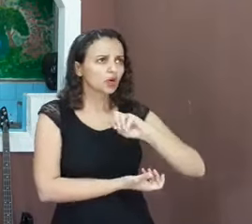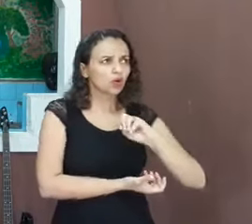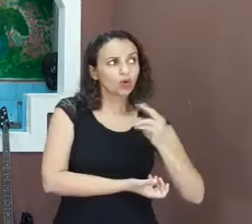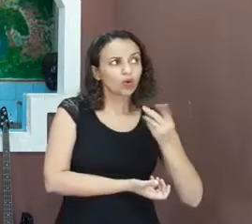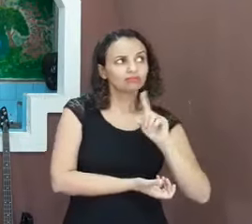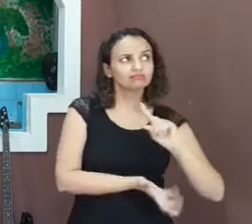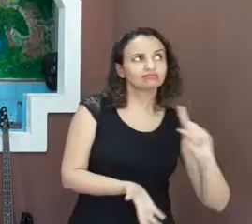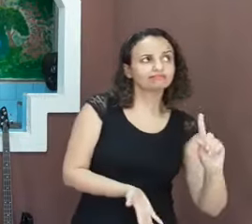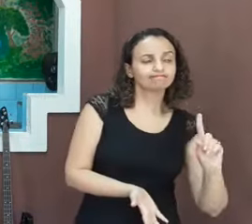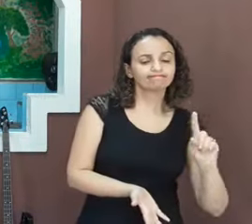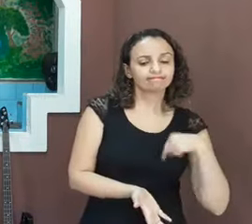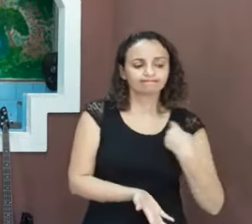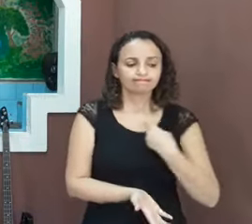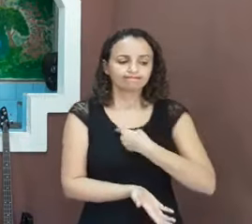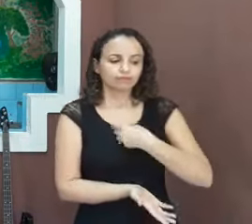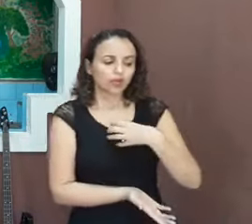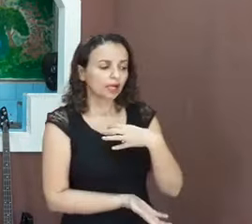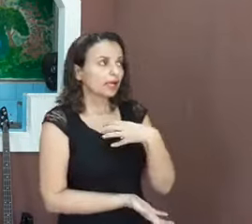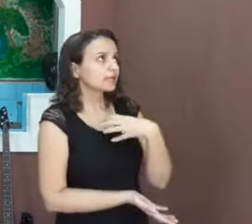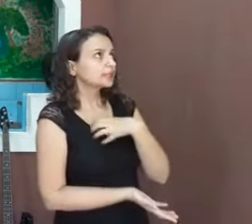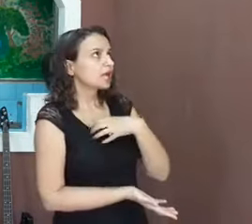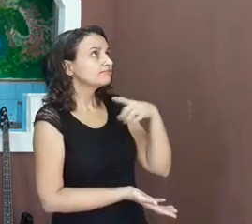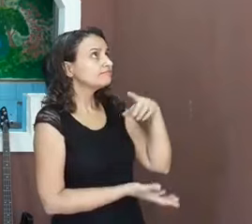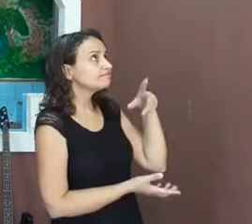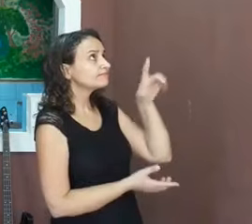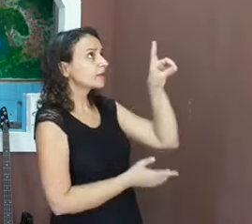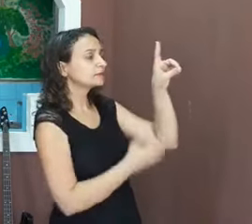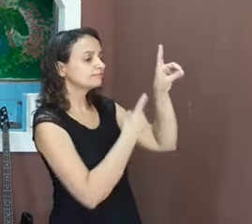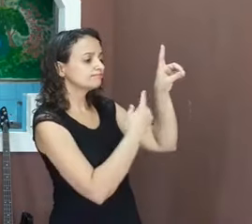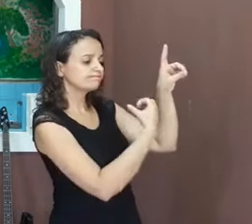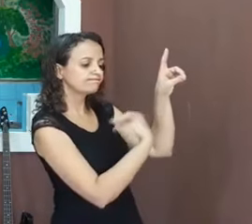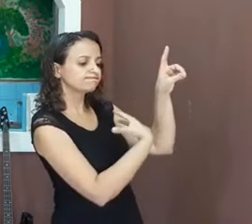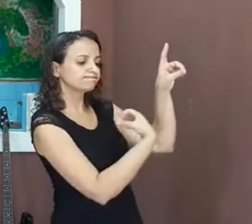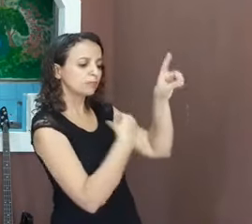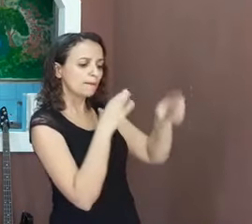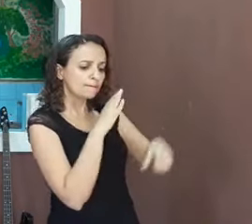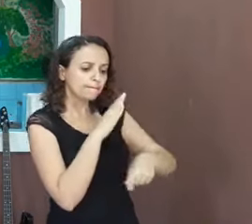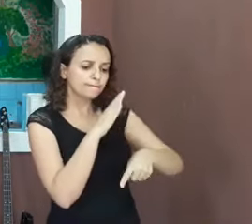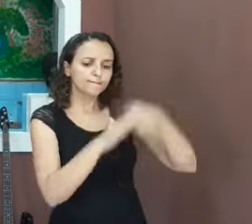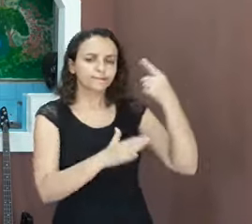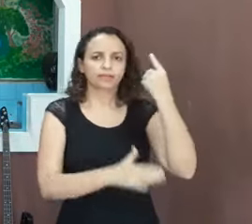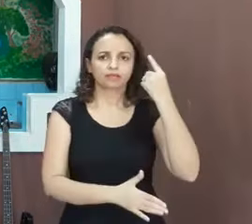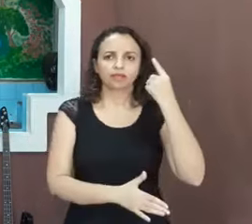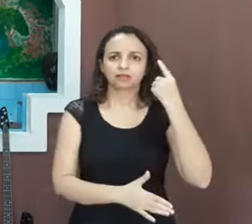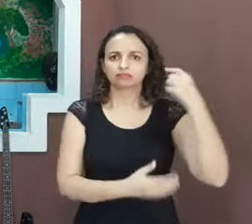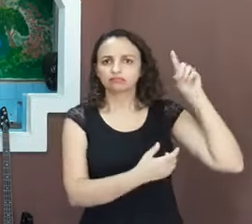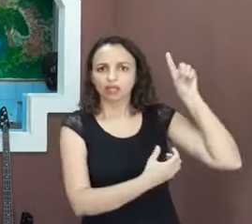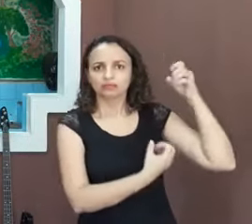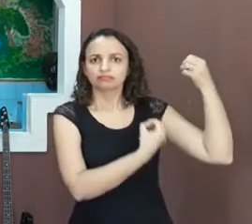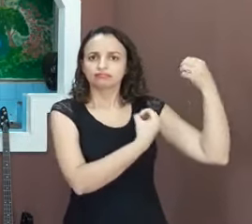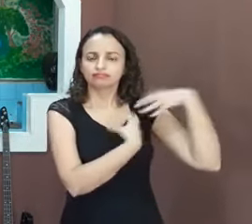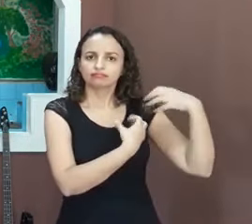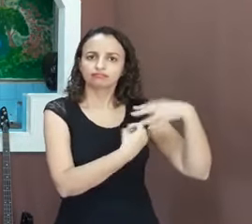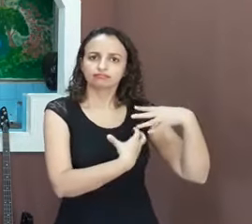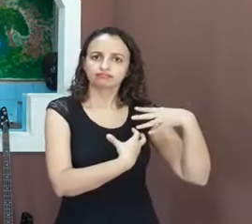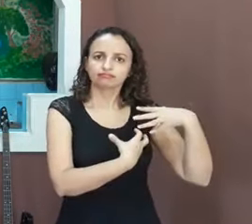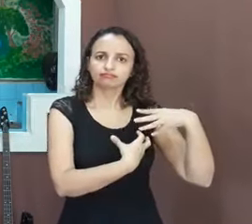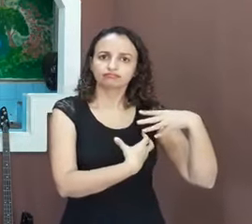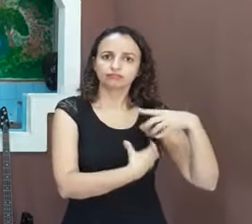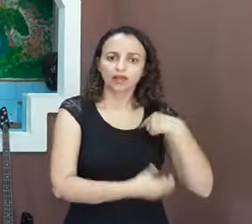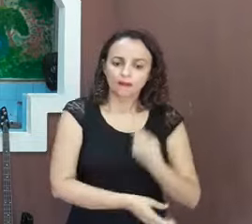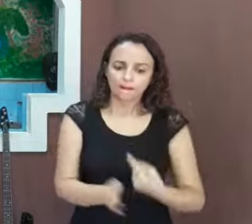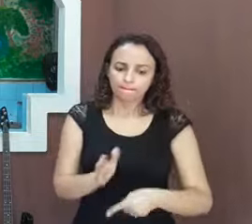colocado na condição de aprender primeiramente com Deus? Tá? A primeira coisa que nós devemos para